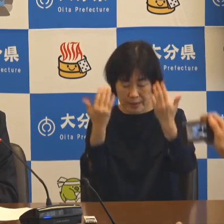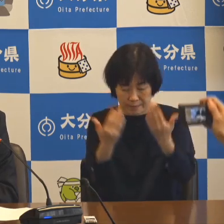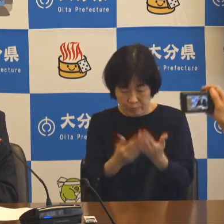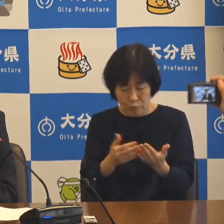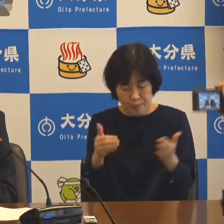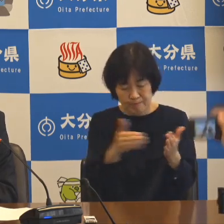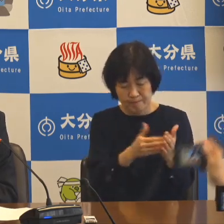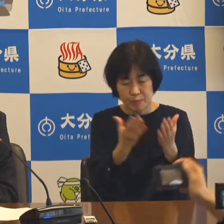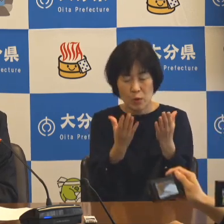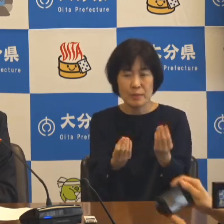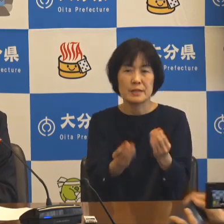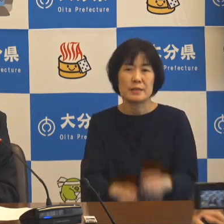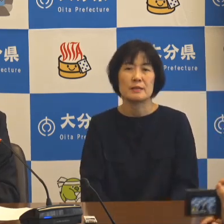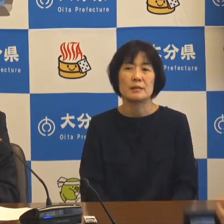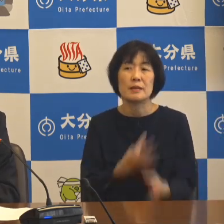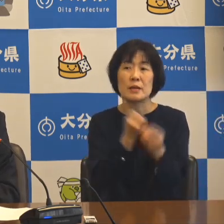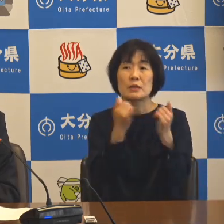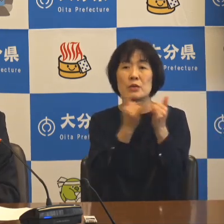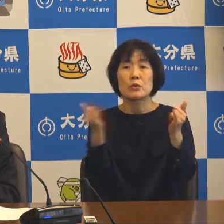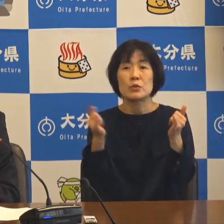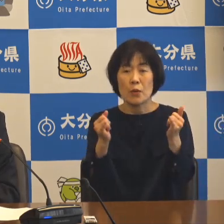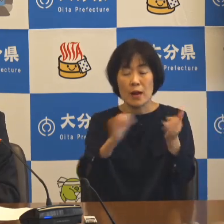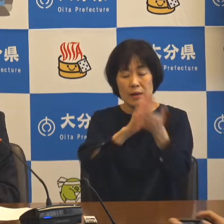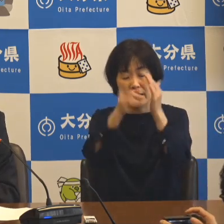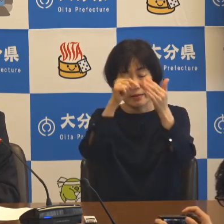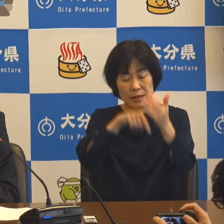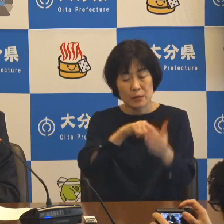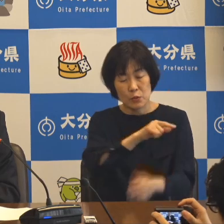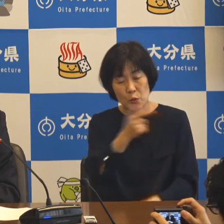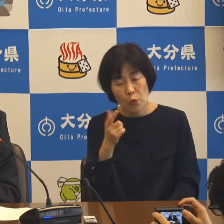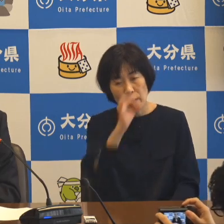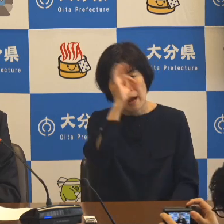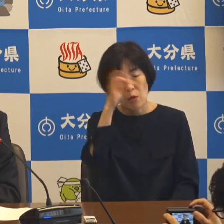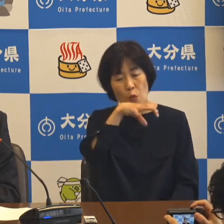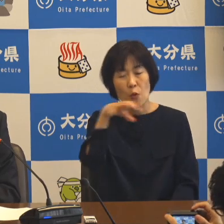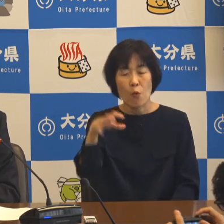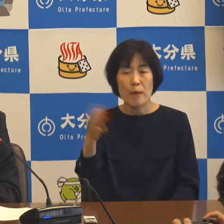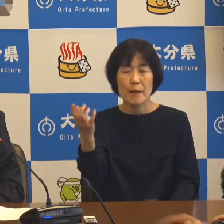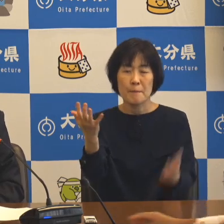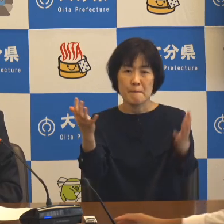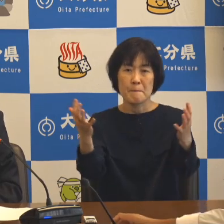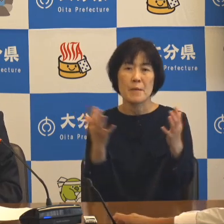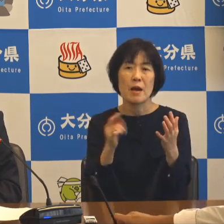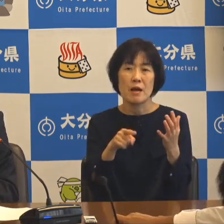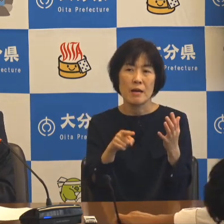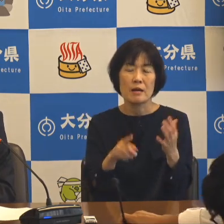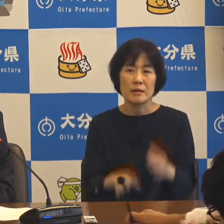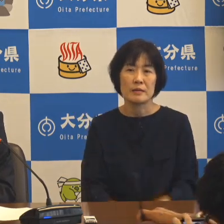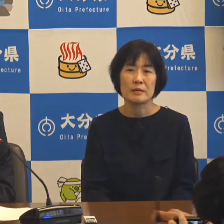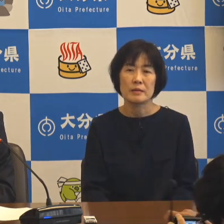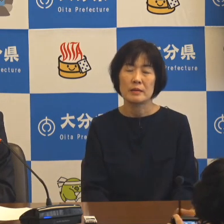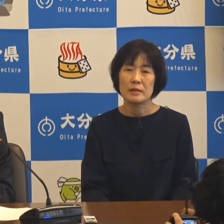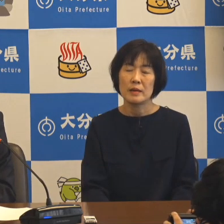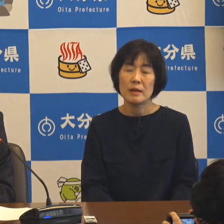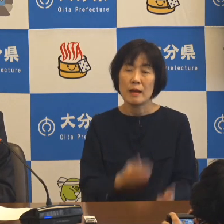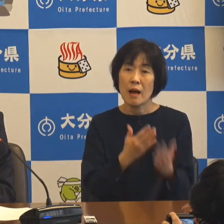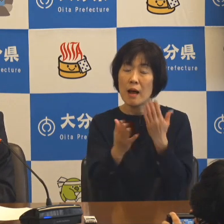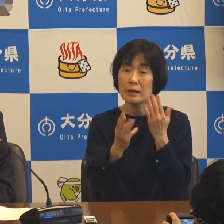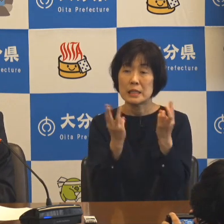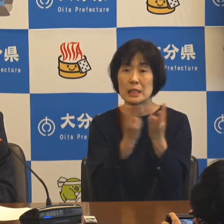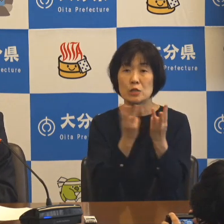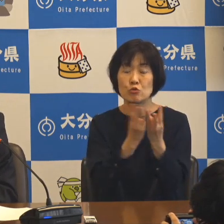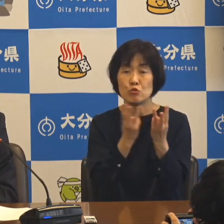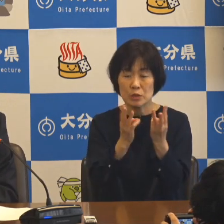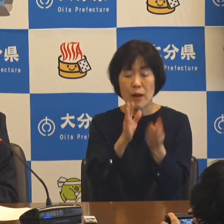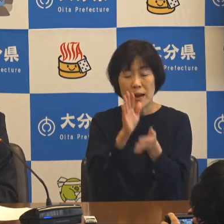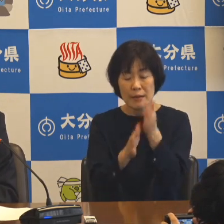たくさんの方にですね、県内の観光地に訪れていただきました。成果とか数字はちょっと また改めてですね、